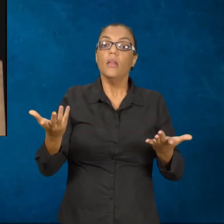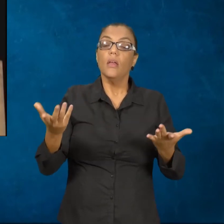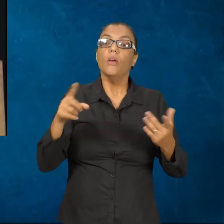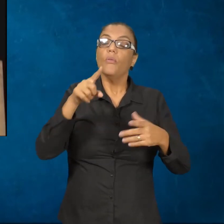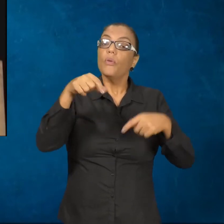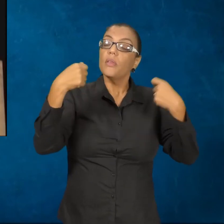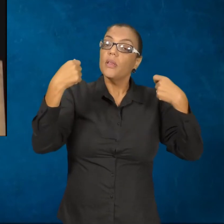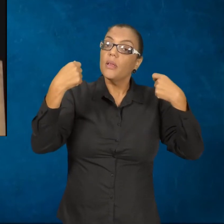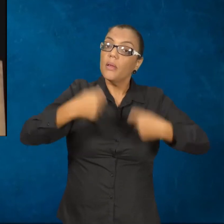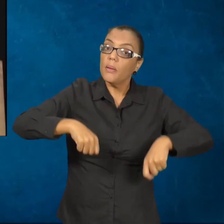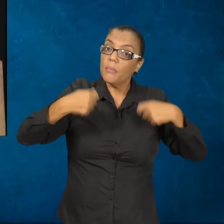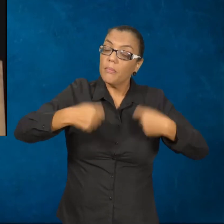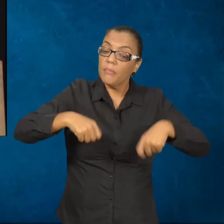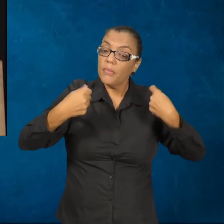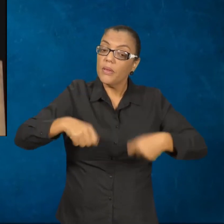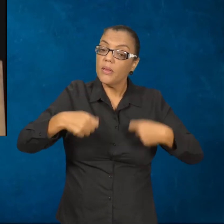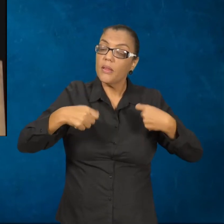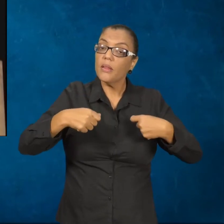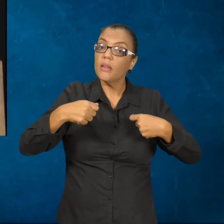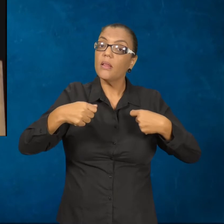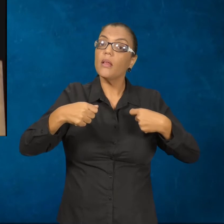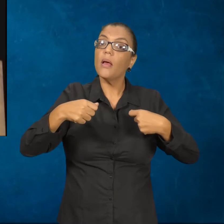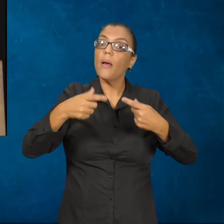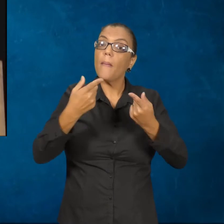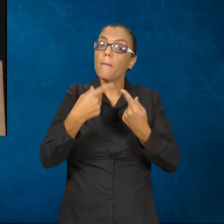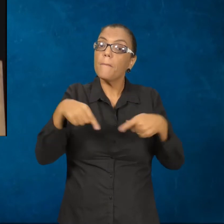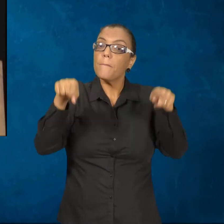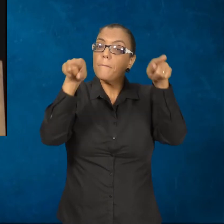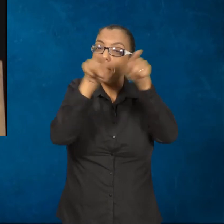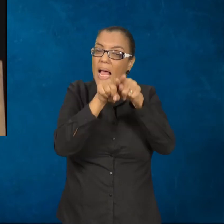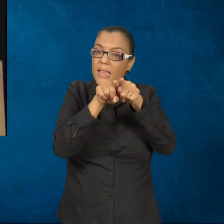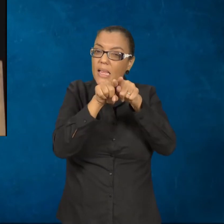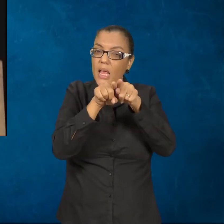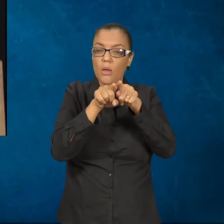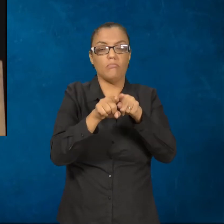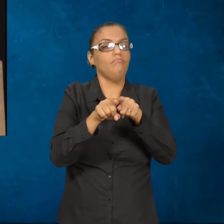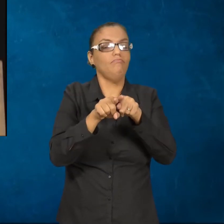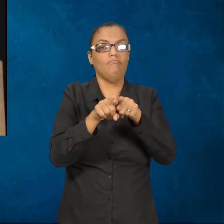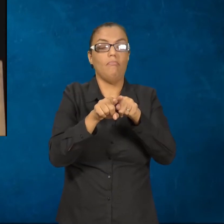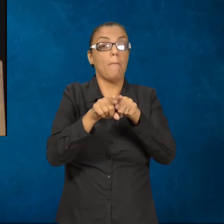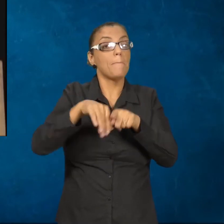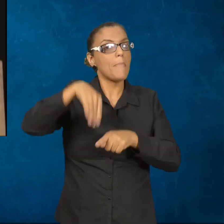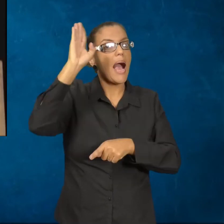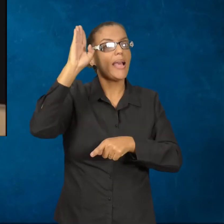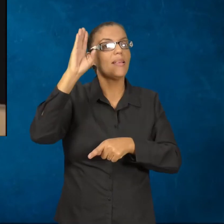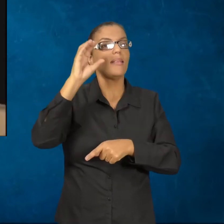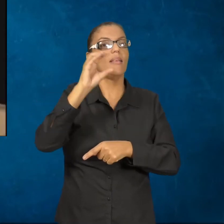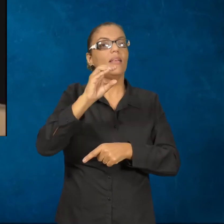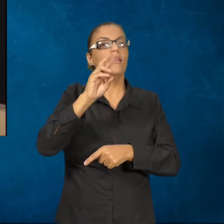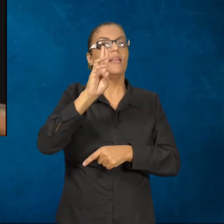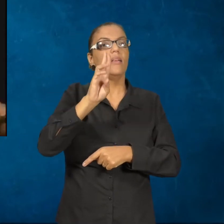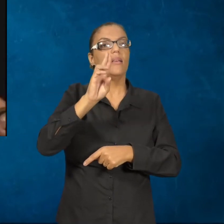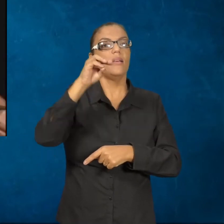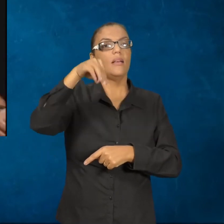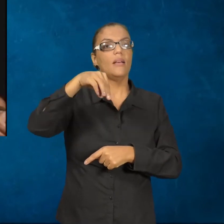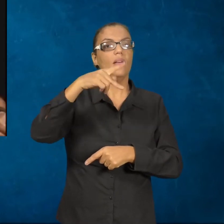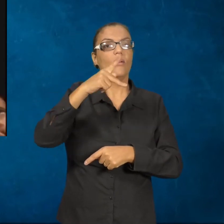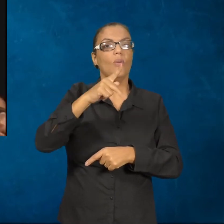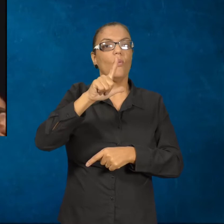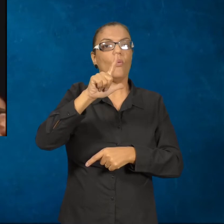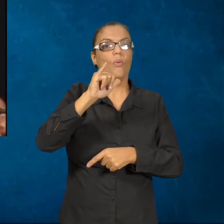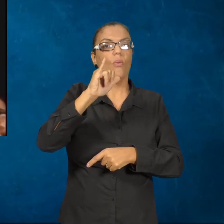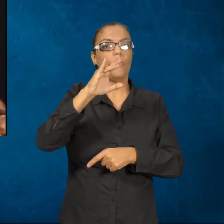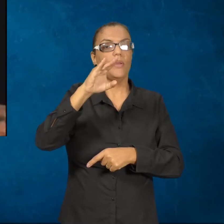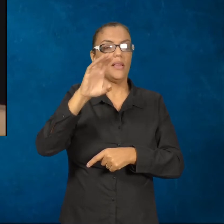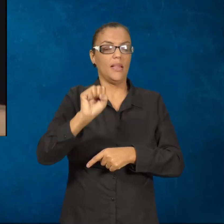quê? Torne-se cúmplice da escola do seu filho. Não parceiro, cúmplice. Nós podemos ir até